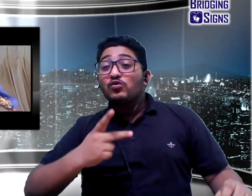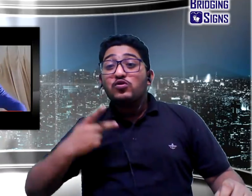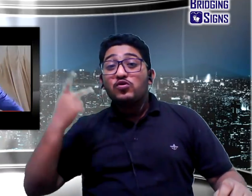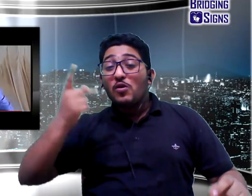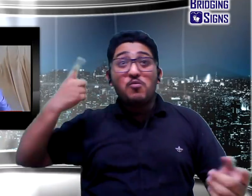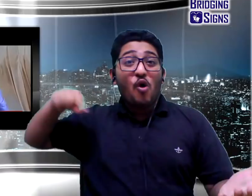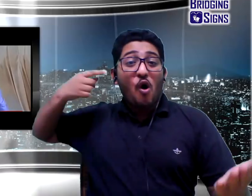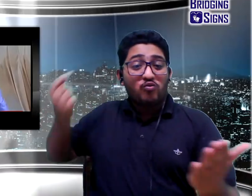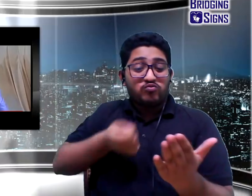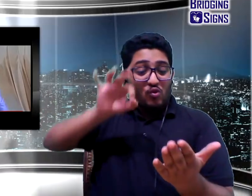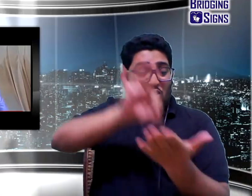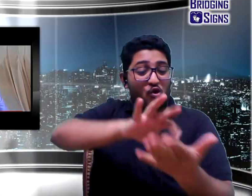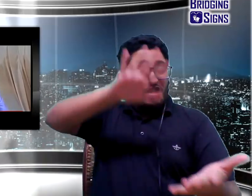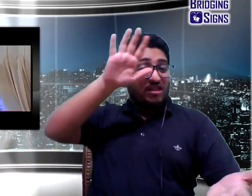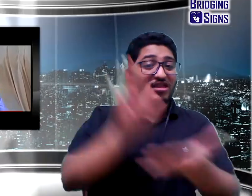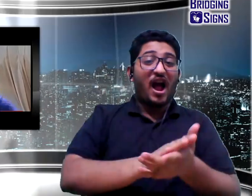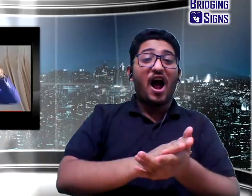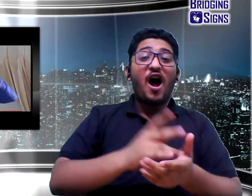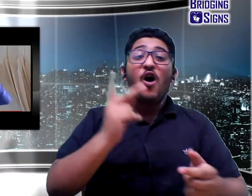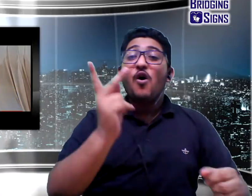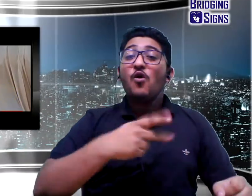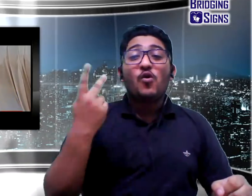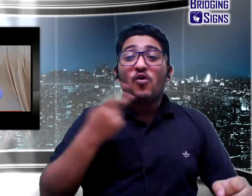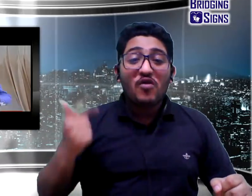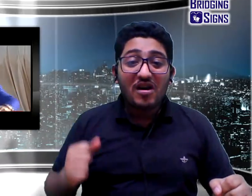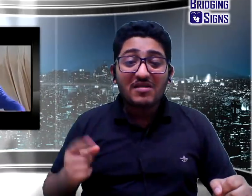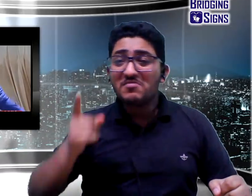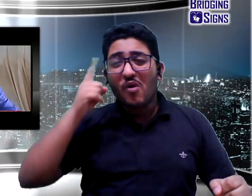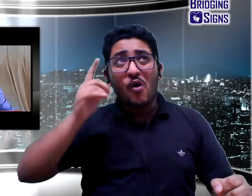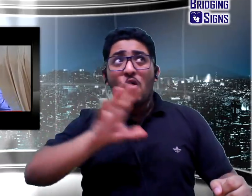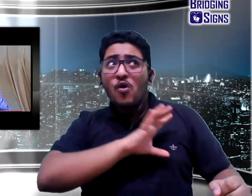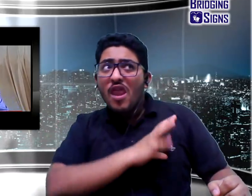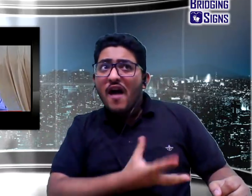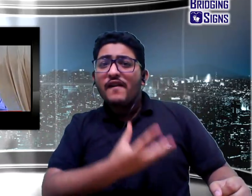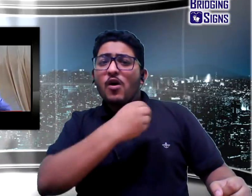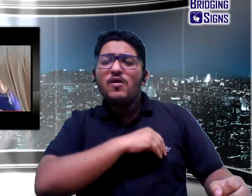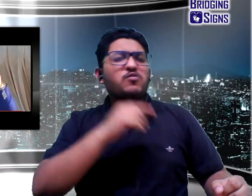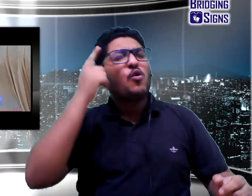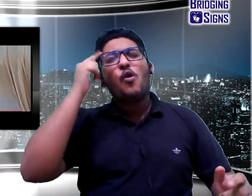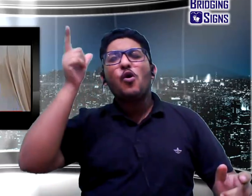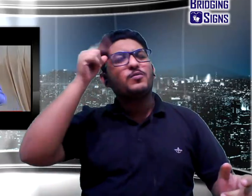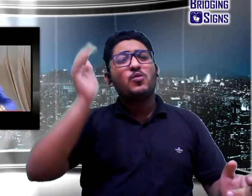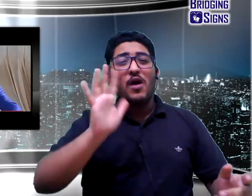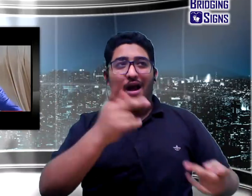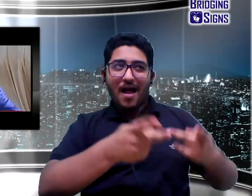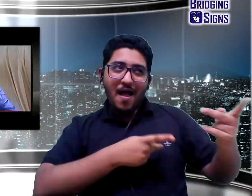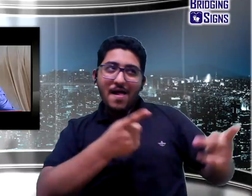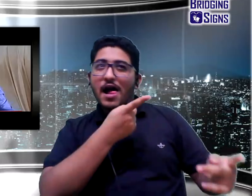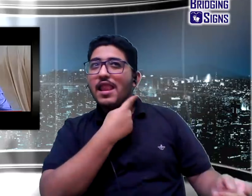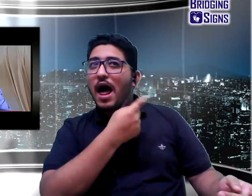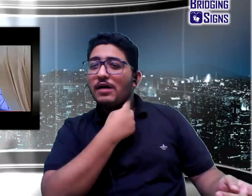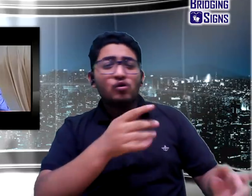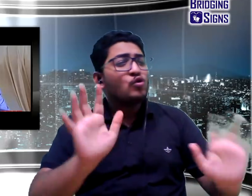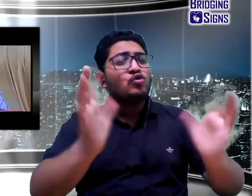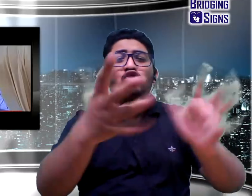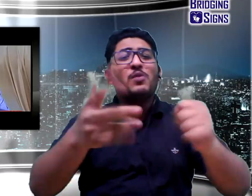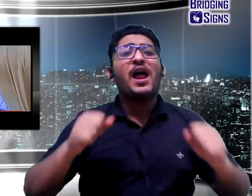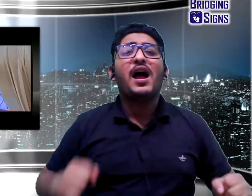जागदा इतिहास है। कोई नफा नुकसान देख के नहीं, कोई सौदेबाजी देख के नहीं,